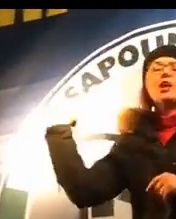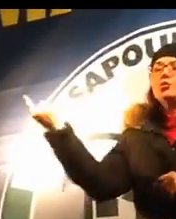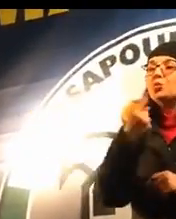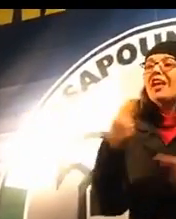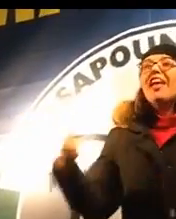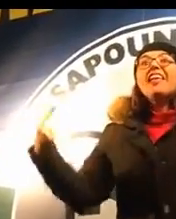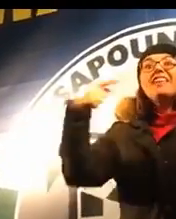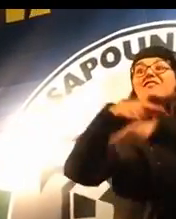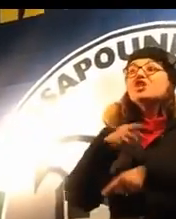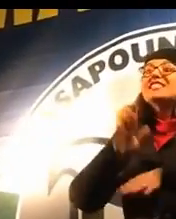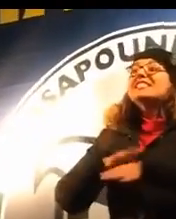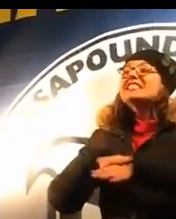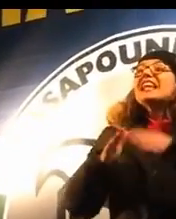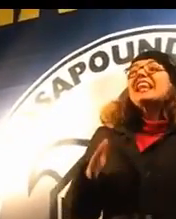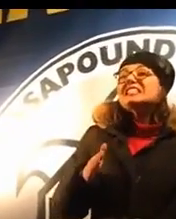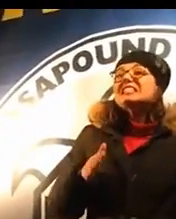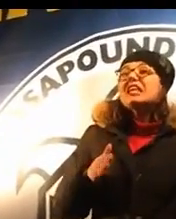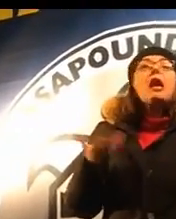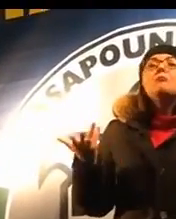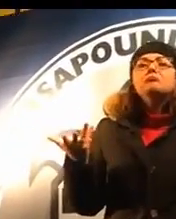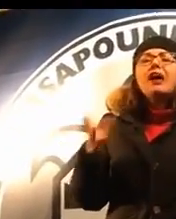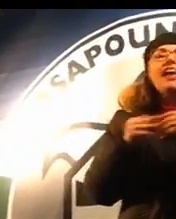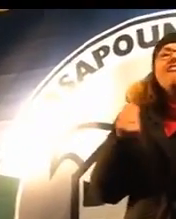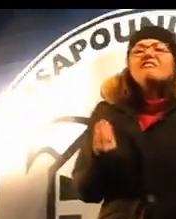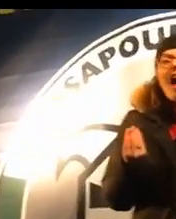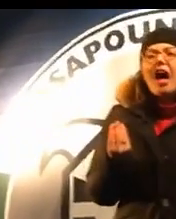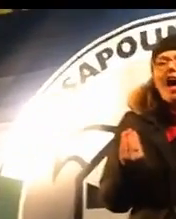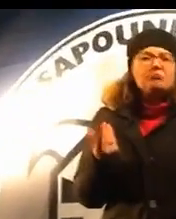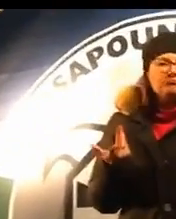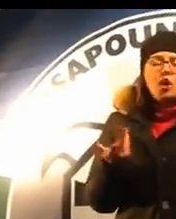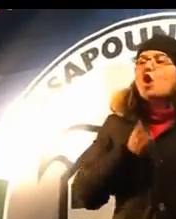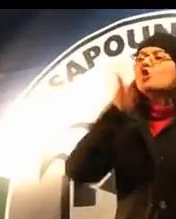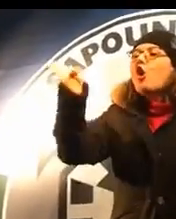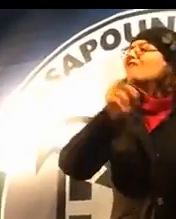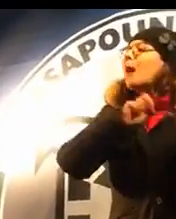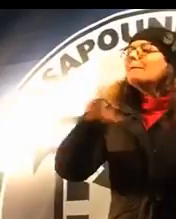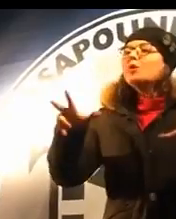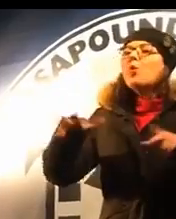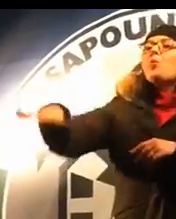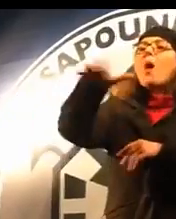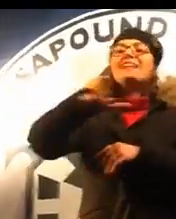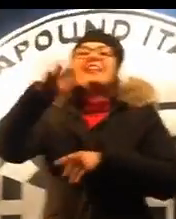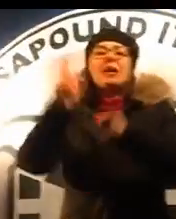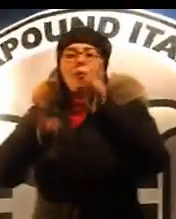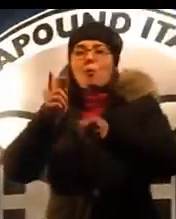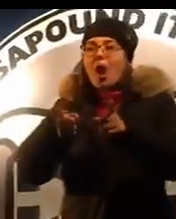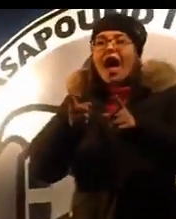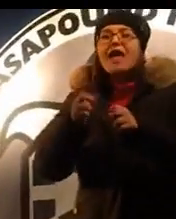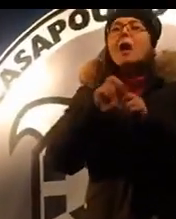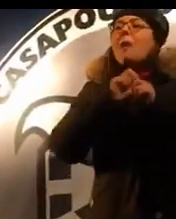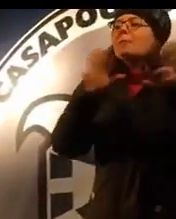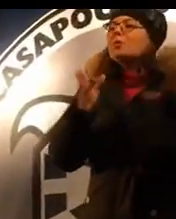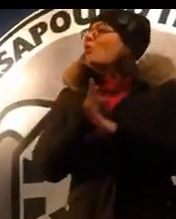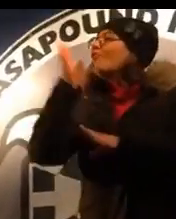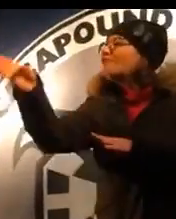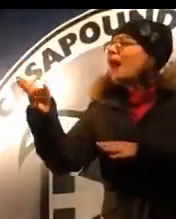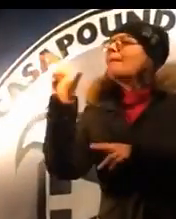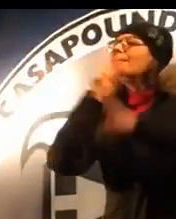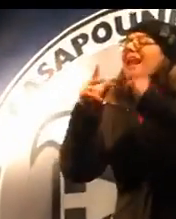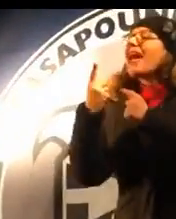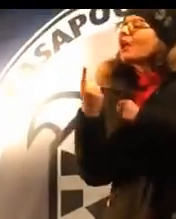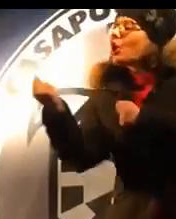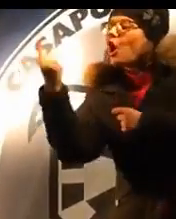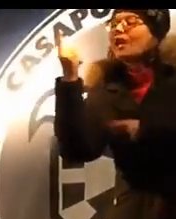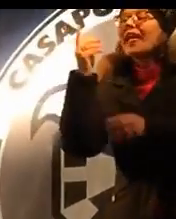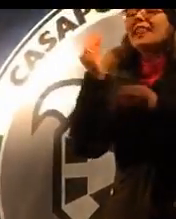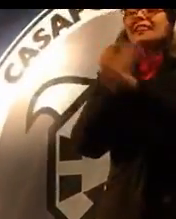sinistra che ha smesso di fare la sinistra, una sinistra che non è più nei quartieri popolari, una sinistra che non parla più ai lavoratori, che non parla più ai disoccupati, che